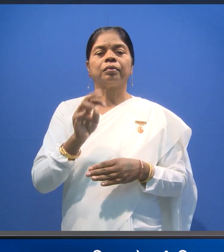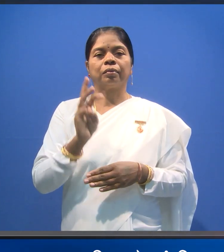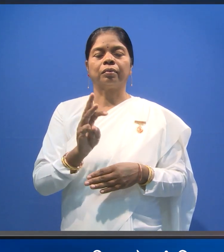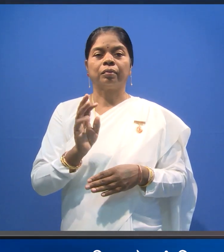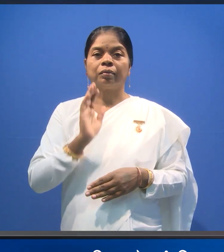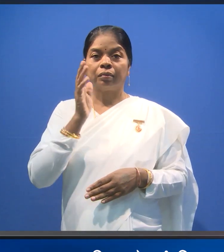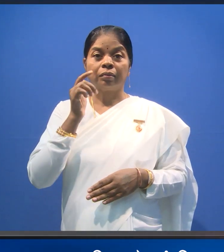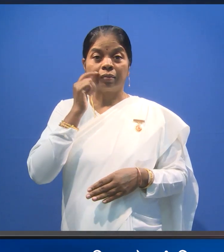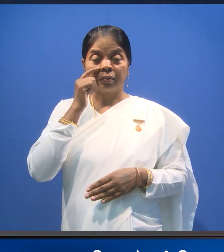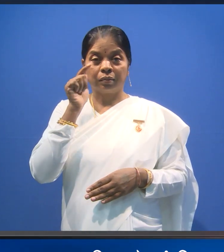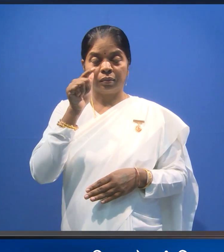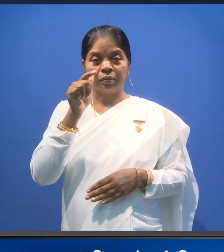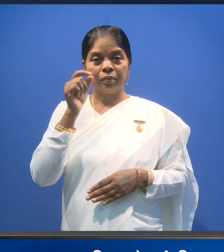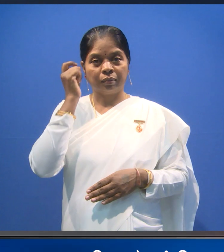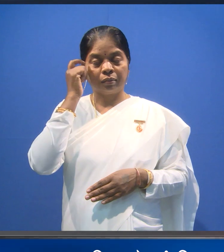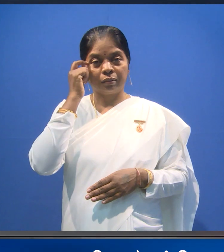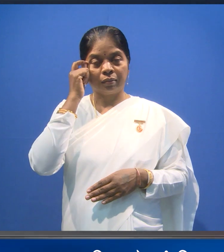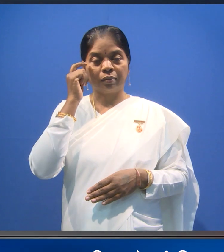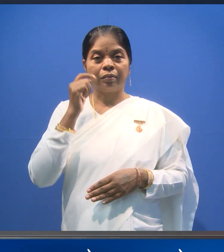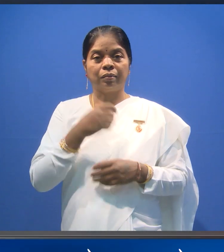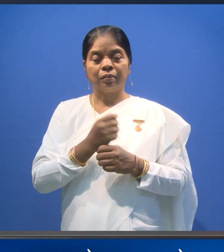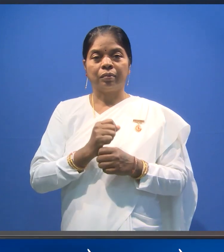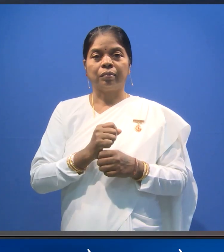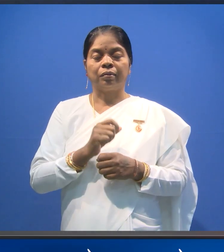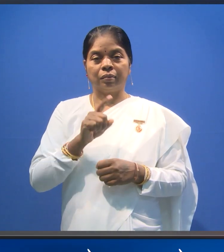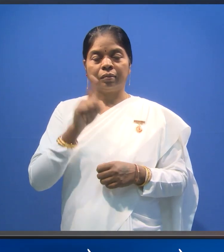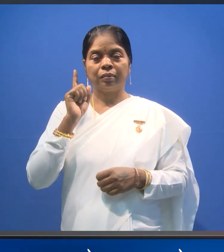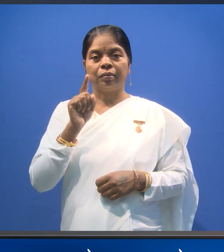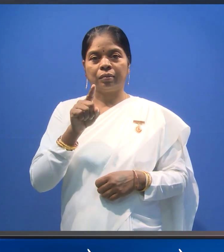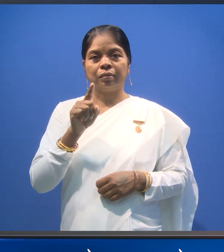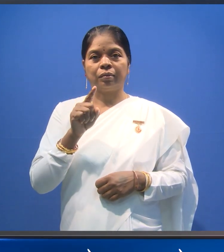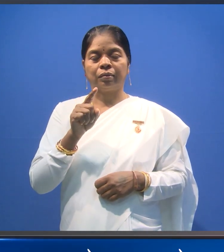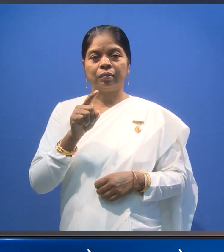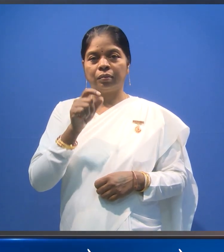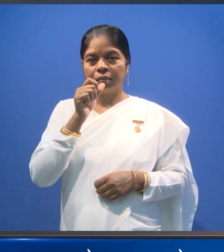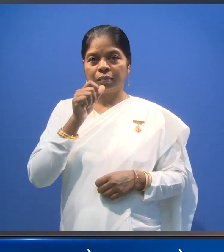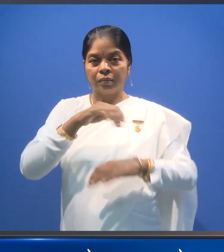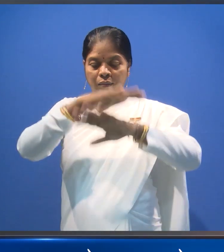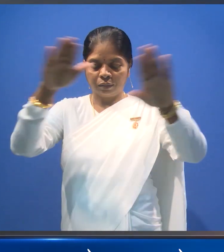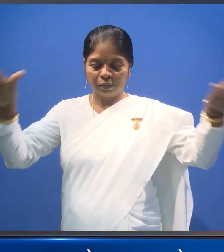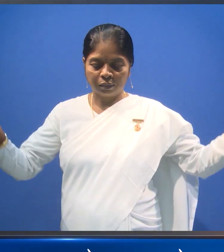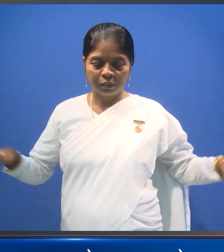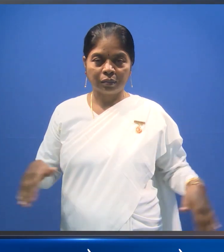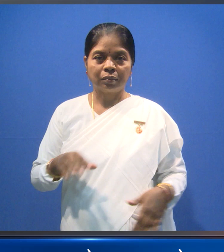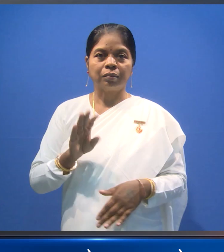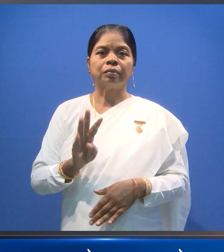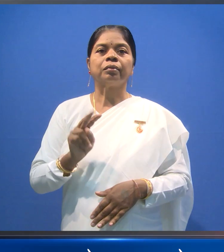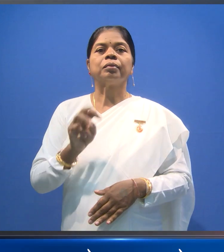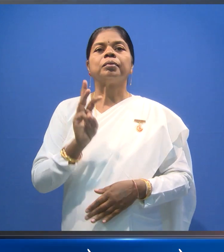गावातील लोकांनी तुमची आठवण करावी असे वाटत असेल तर एक तलाव बनवा.